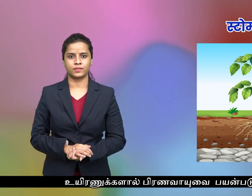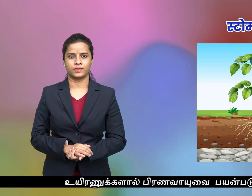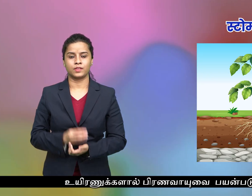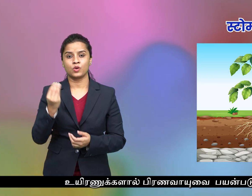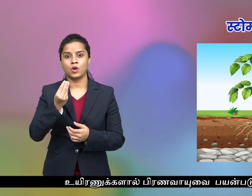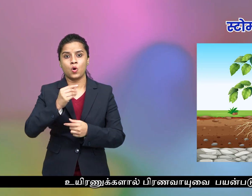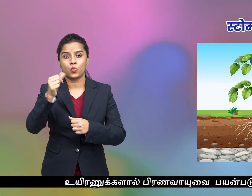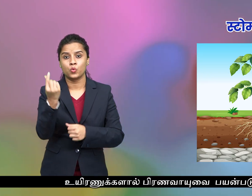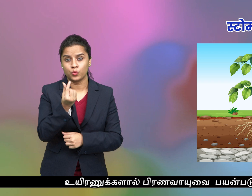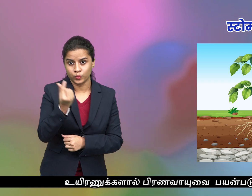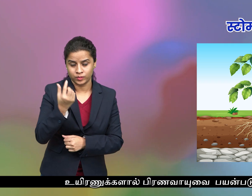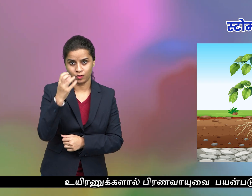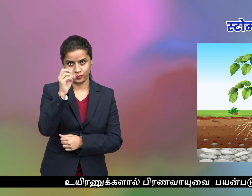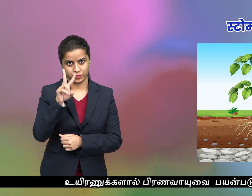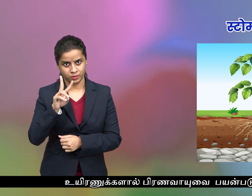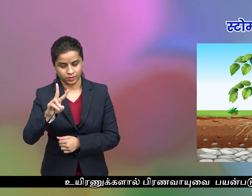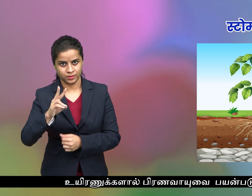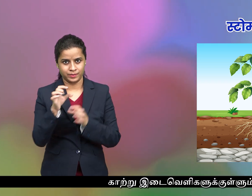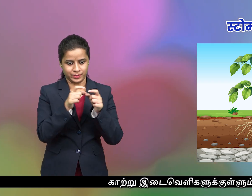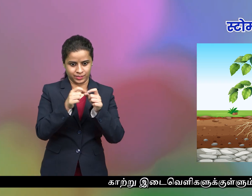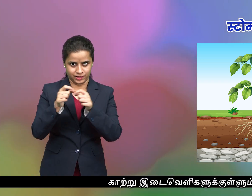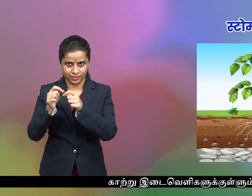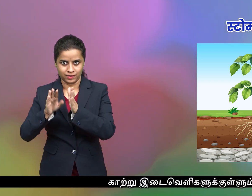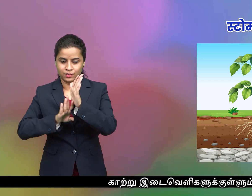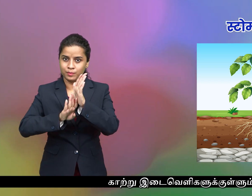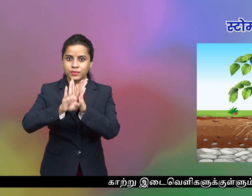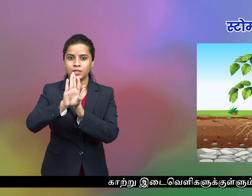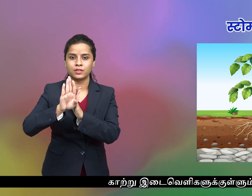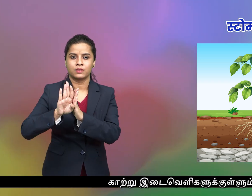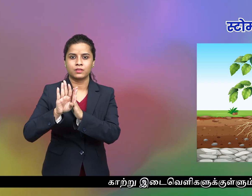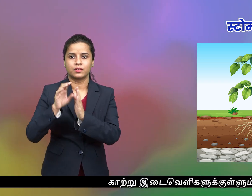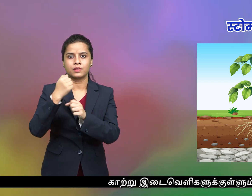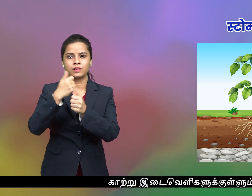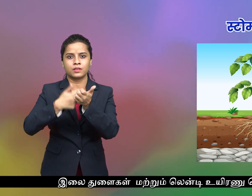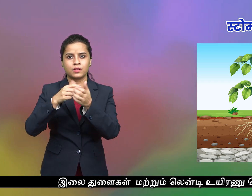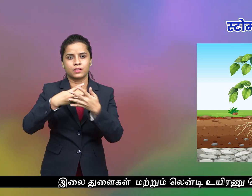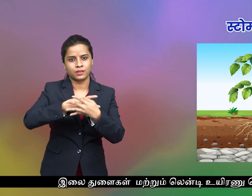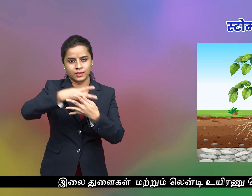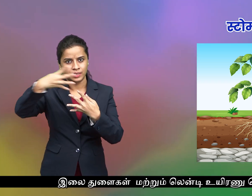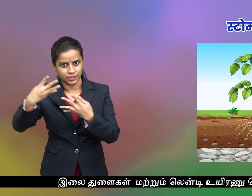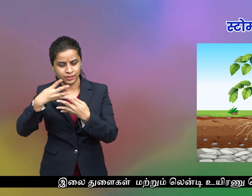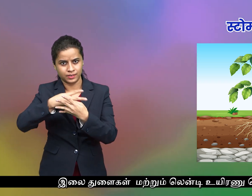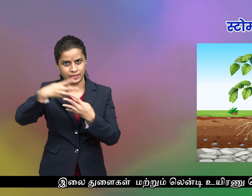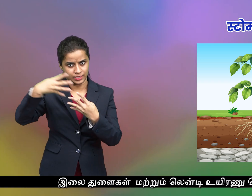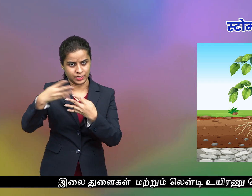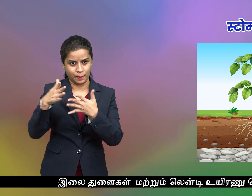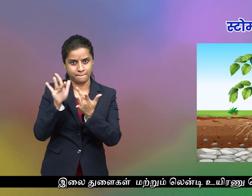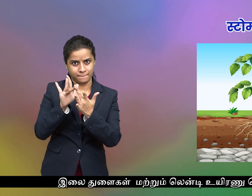உயிரணுக்களால் ஆன பிராணவாயுவை பயன்படுத்துவதால் காற்று இடைவெளிகளுக்குள்ளும் இலைத்துளைகள் மற்றும் லென்டி